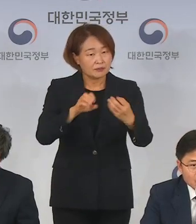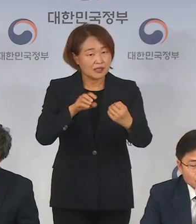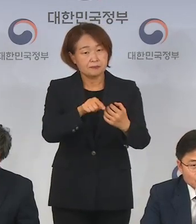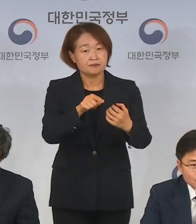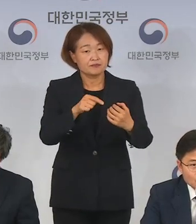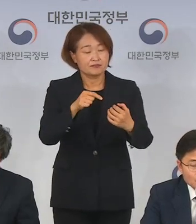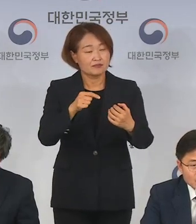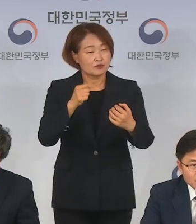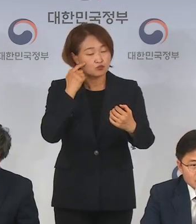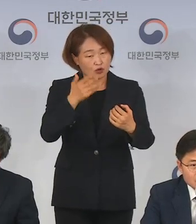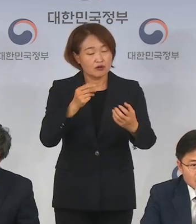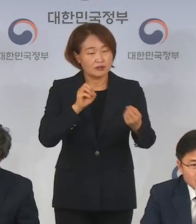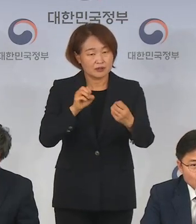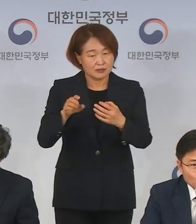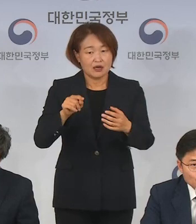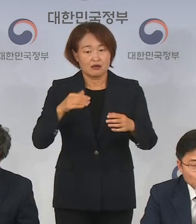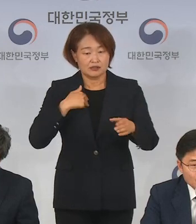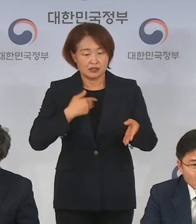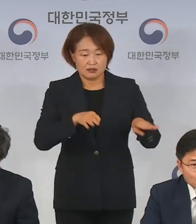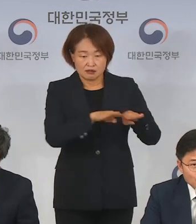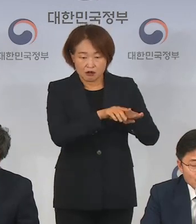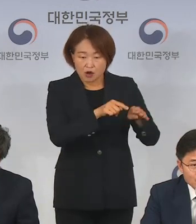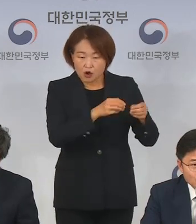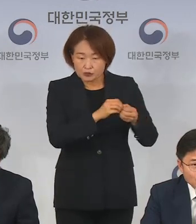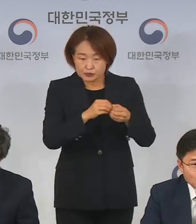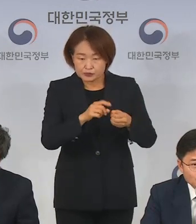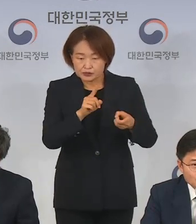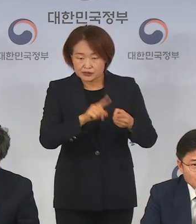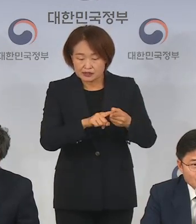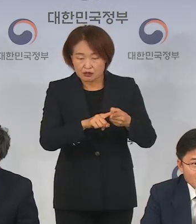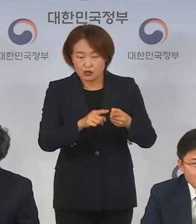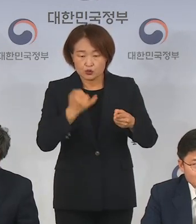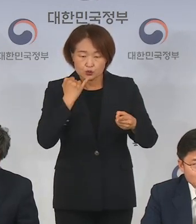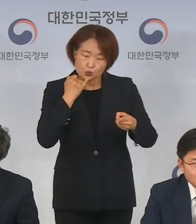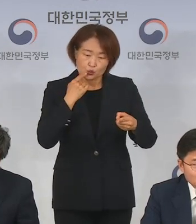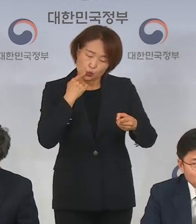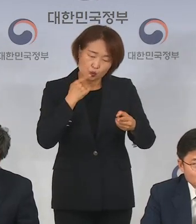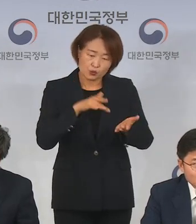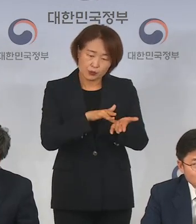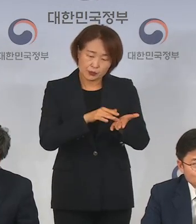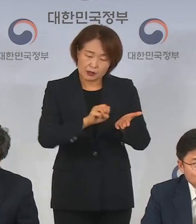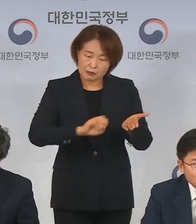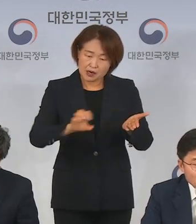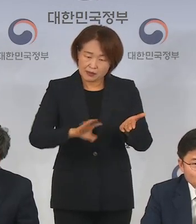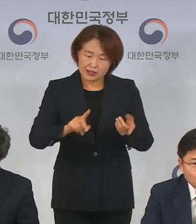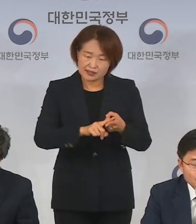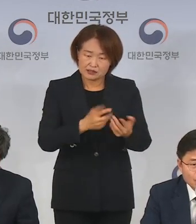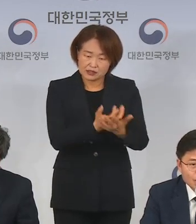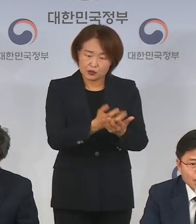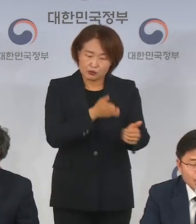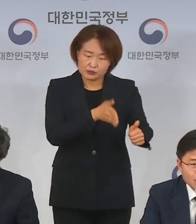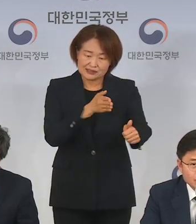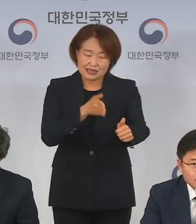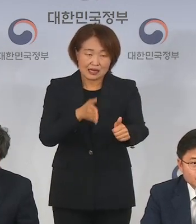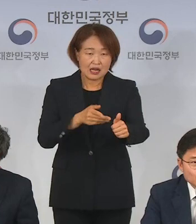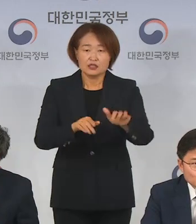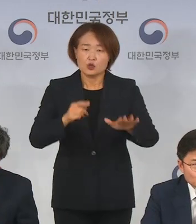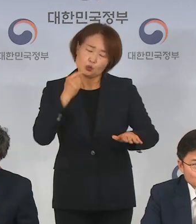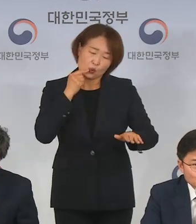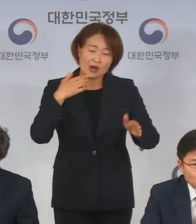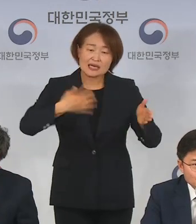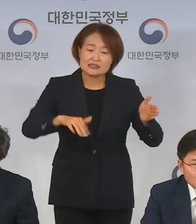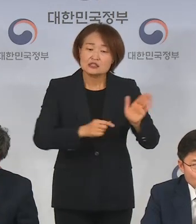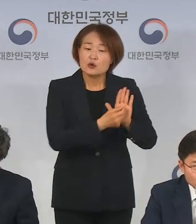우리가 각종 설비라든가 오염수 방류 계획의 적정성을 파악하기 위한 자료들을 많이 요청을 해왔고요.